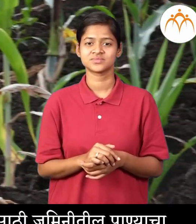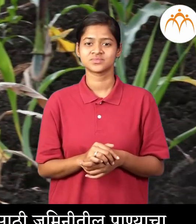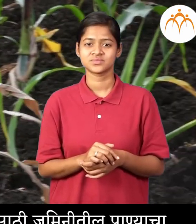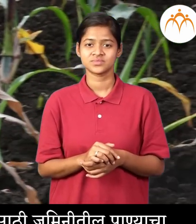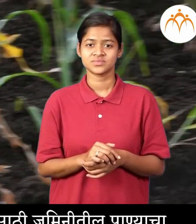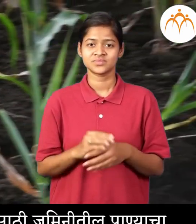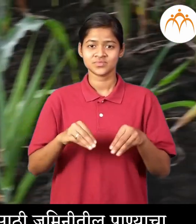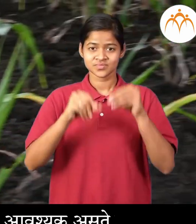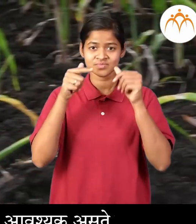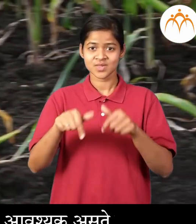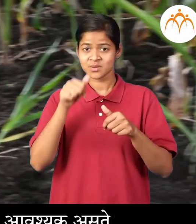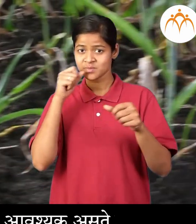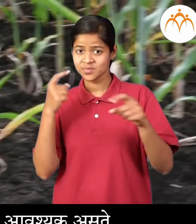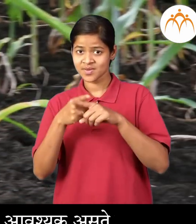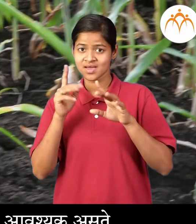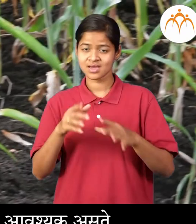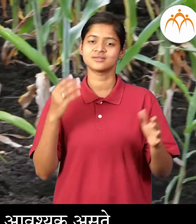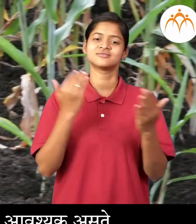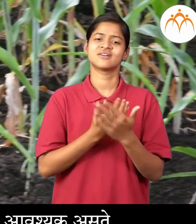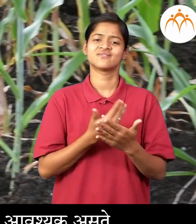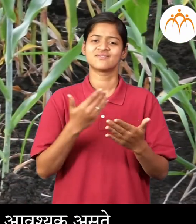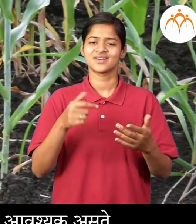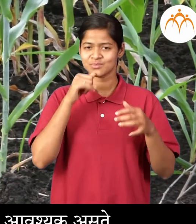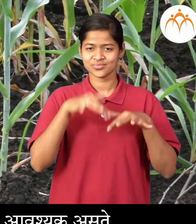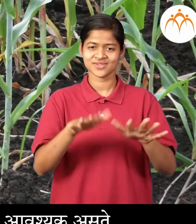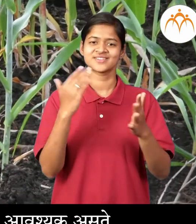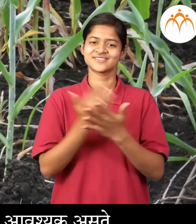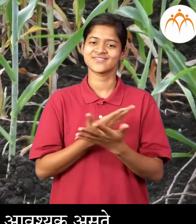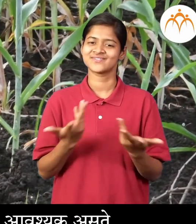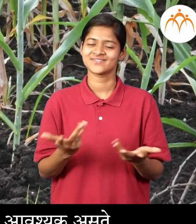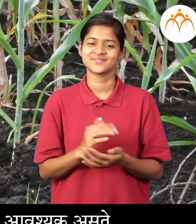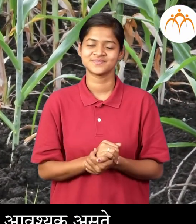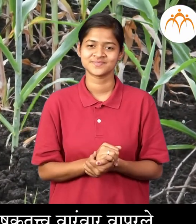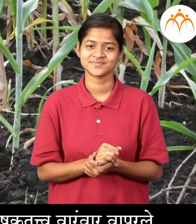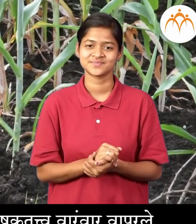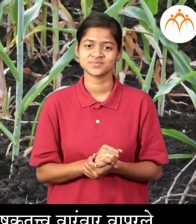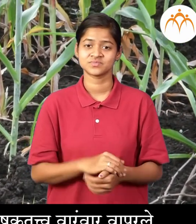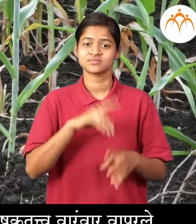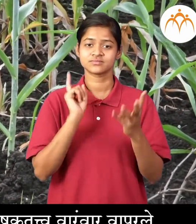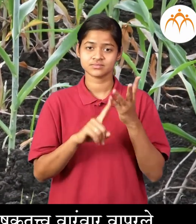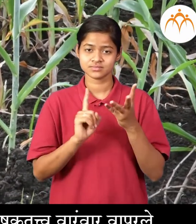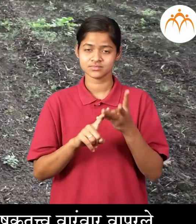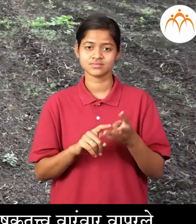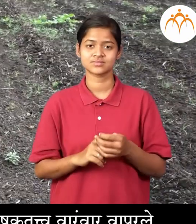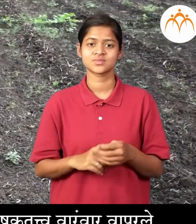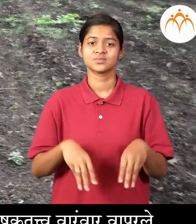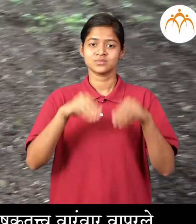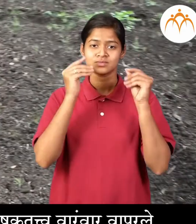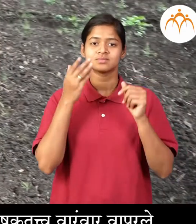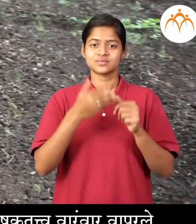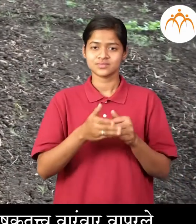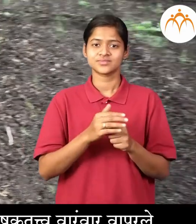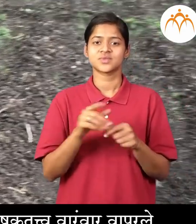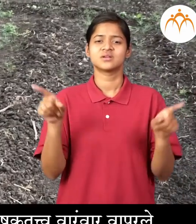જમીનીતીલ પાણ્યાચા નીટ કિમા યોગ્ય નીચરા હુણા ચાર જમીનીતીલ